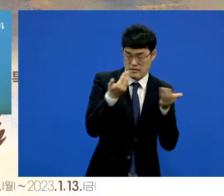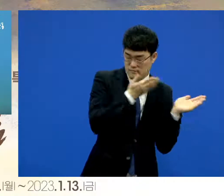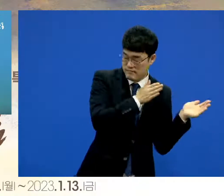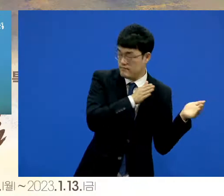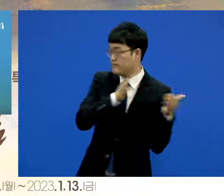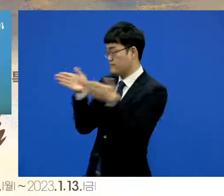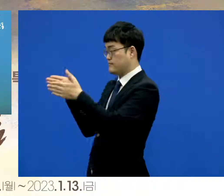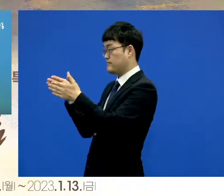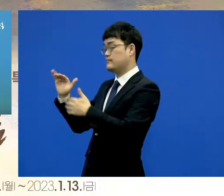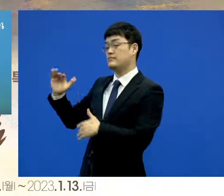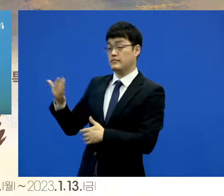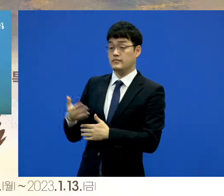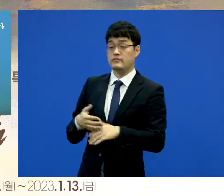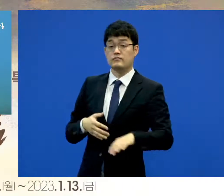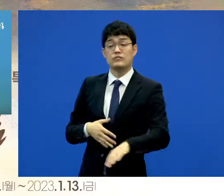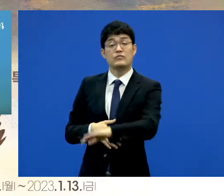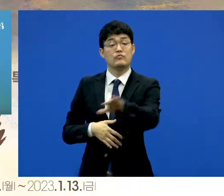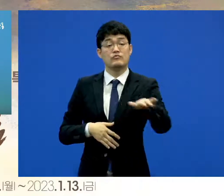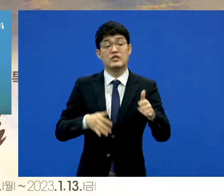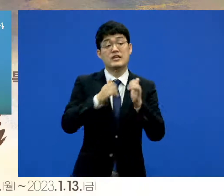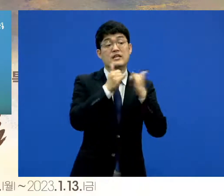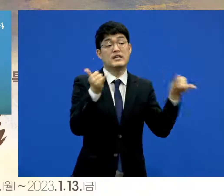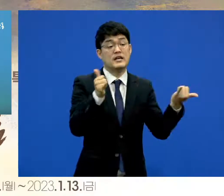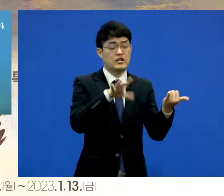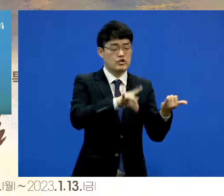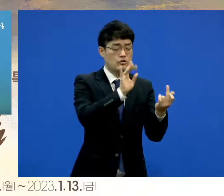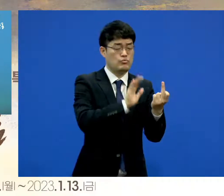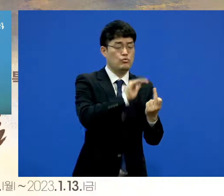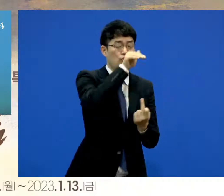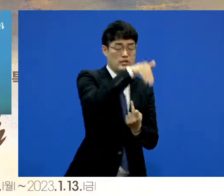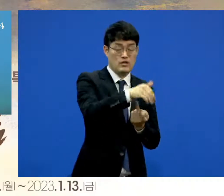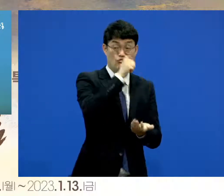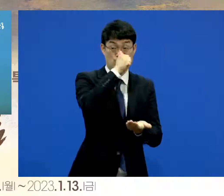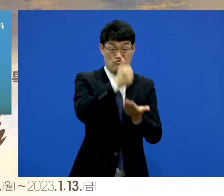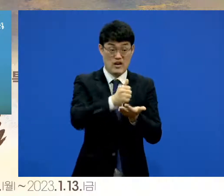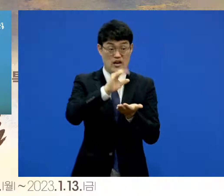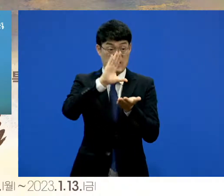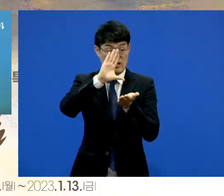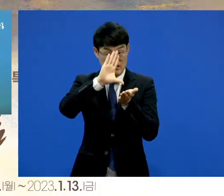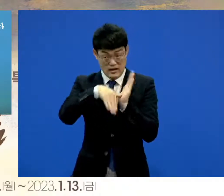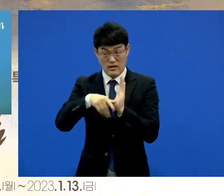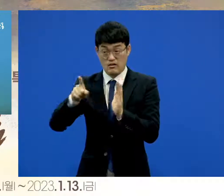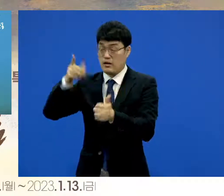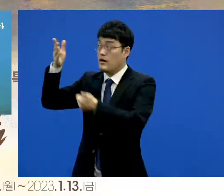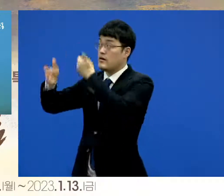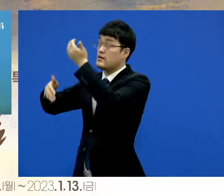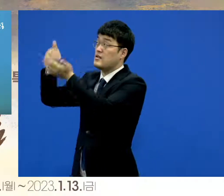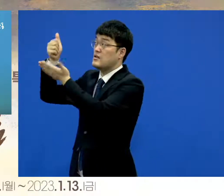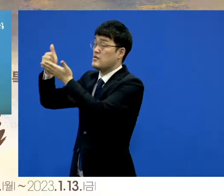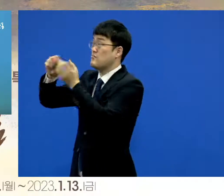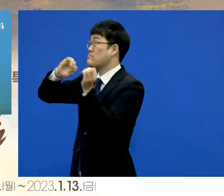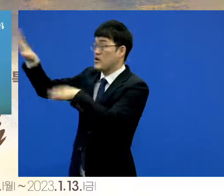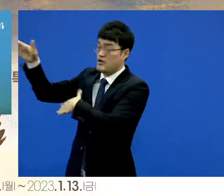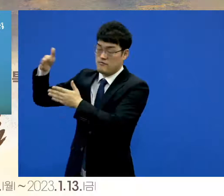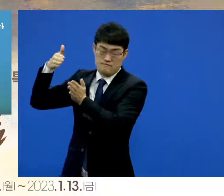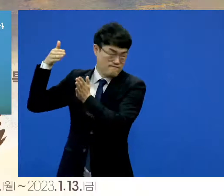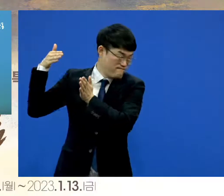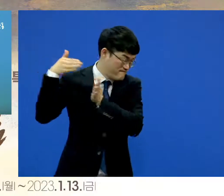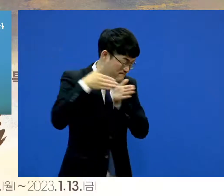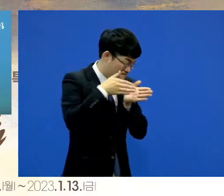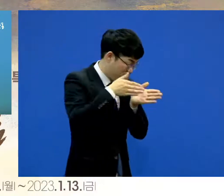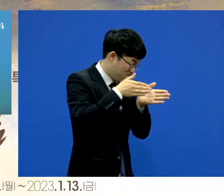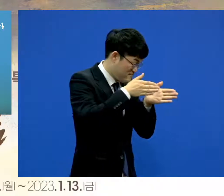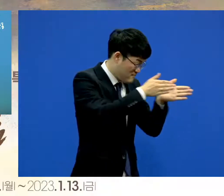방향 전환을 하라는 것입니다. 그게 회심입니다. 탕자는 이제 방향 전환을 시작한 초기에